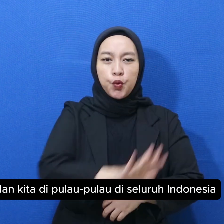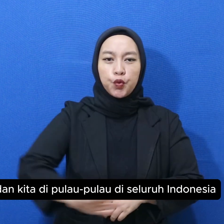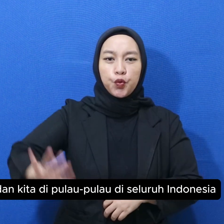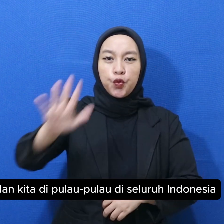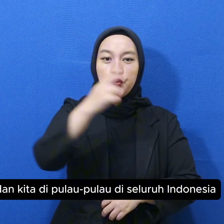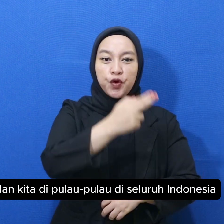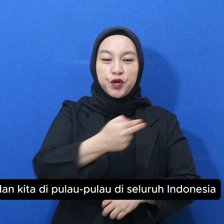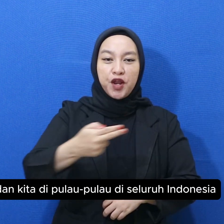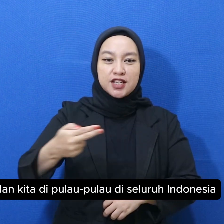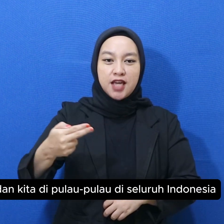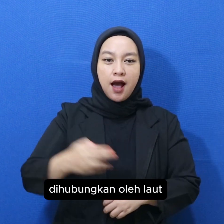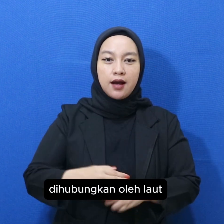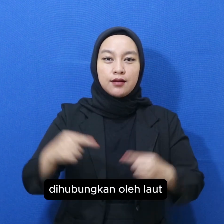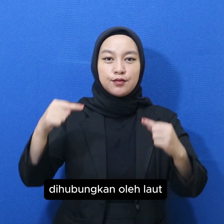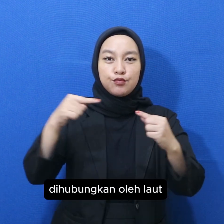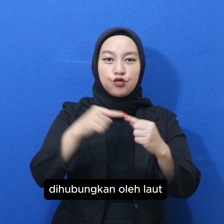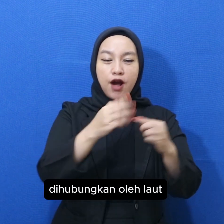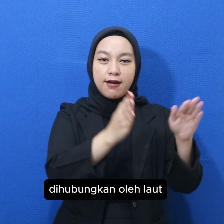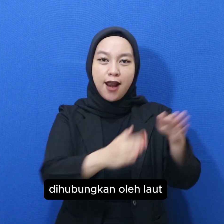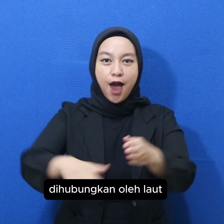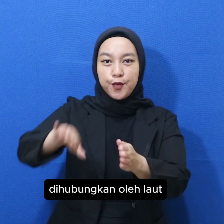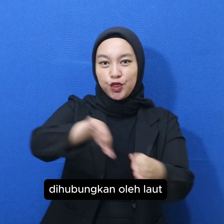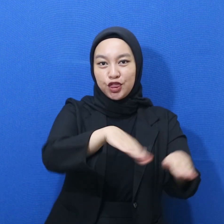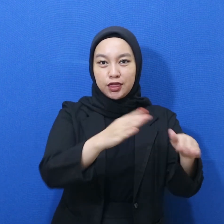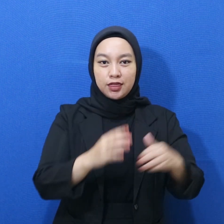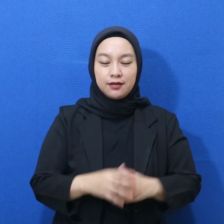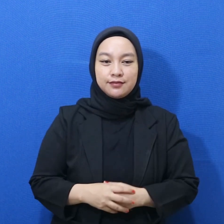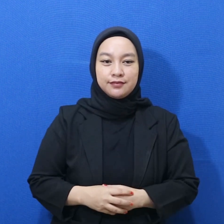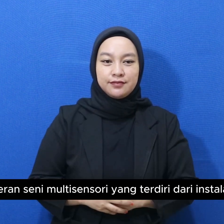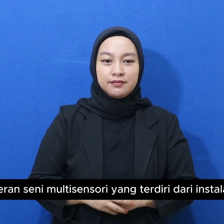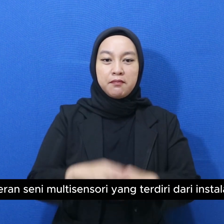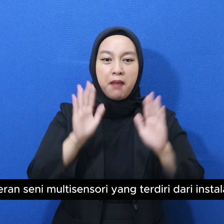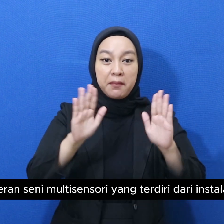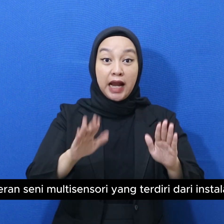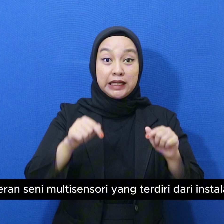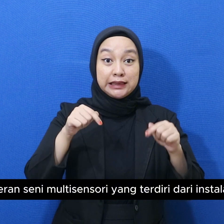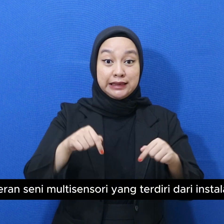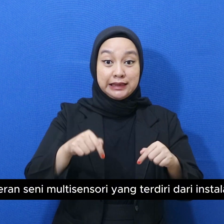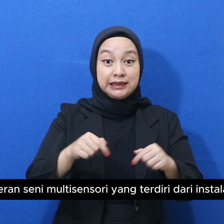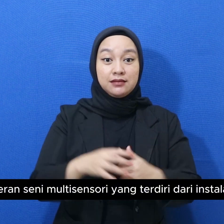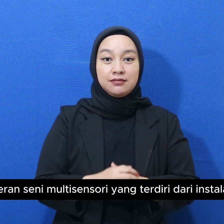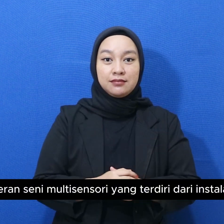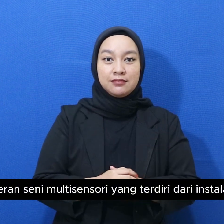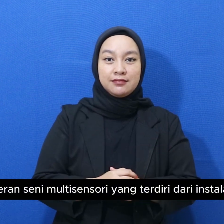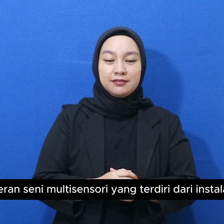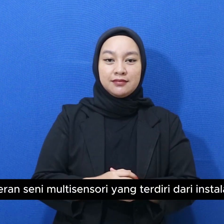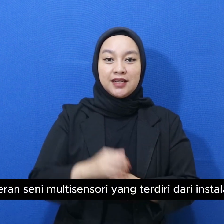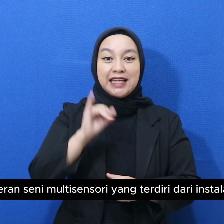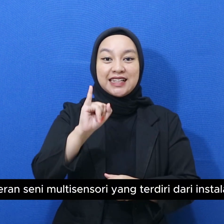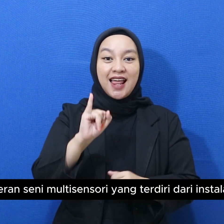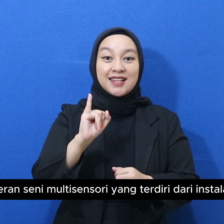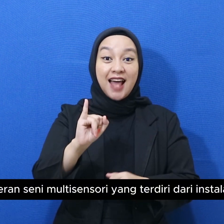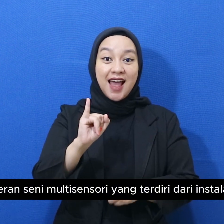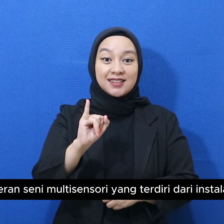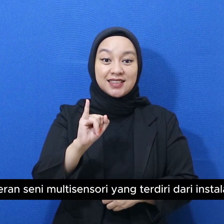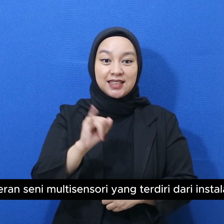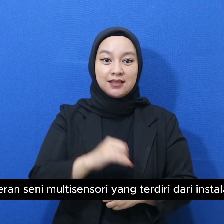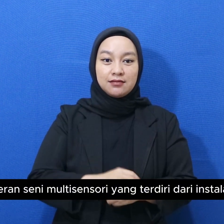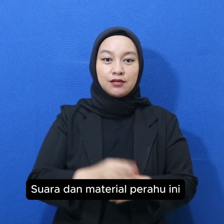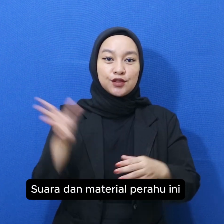seluruh Indonesia dihubungkan oleh laut. Pameran seni multisensori yang terdiri dari instalasi